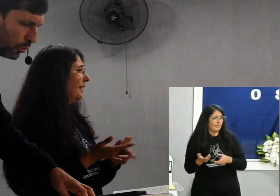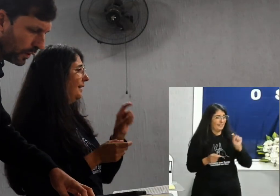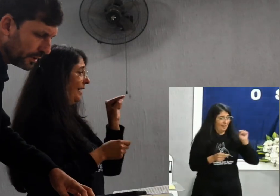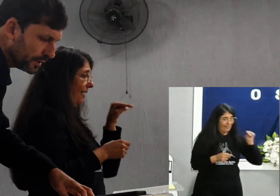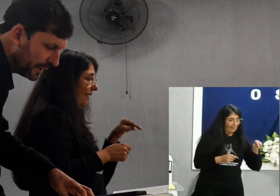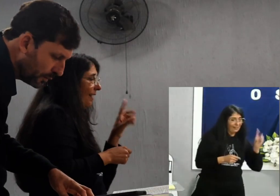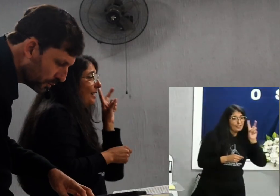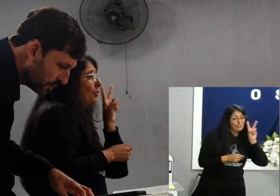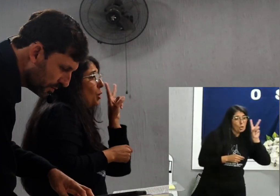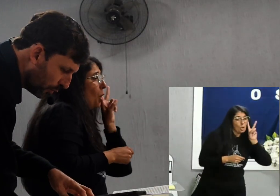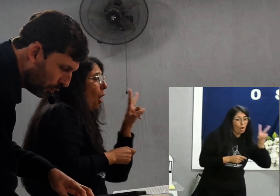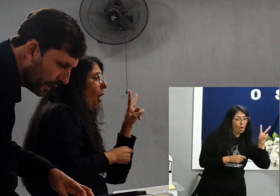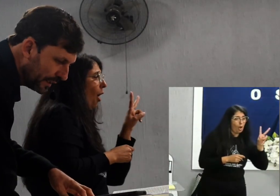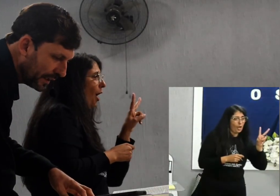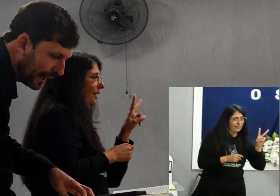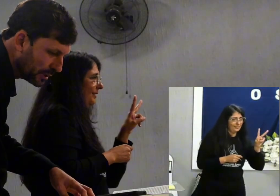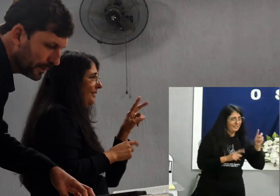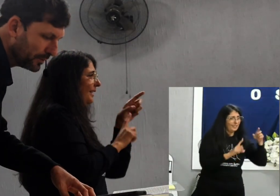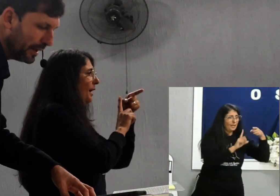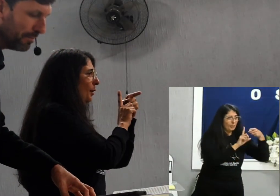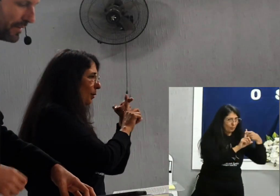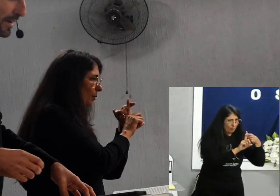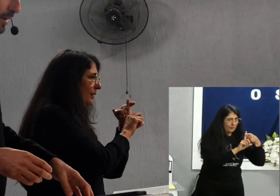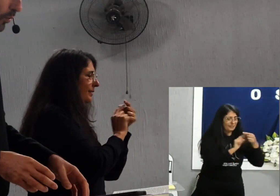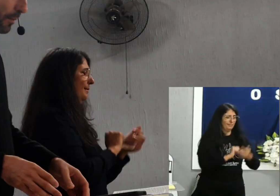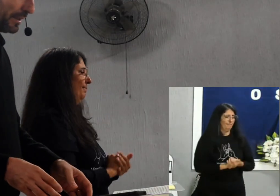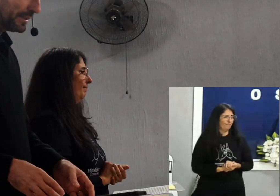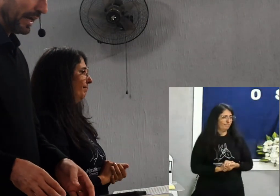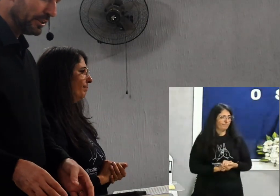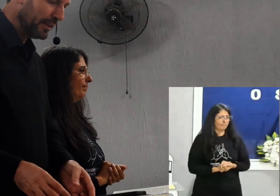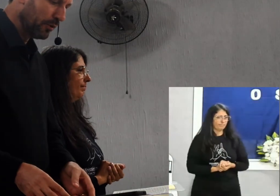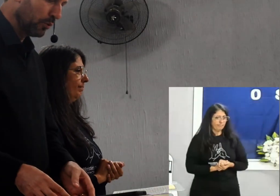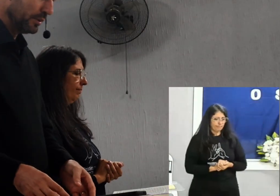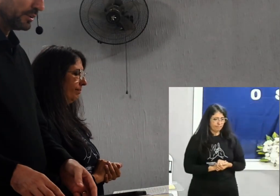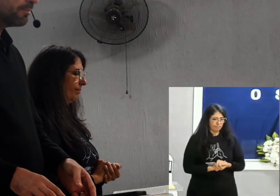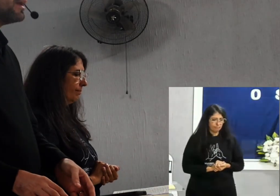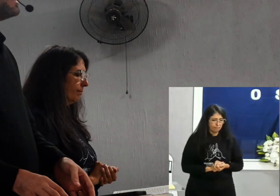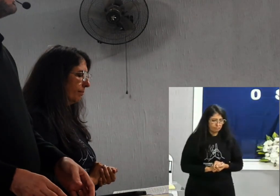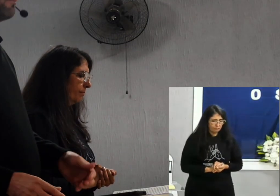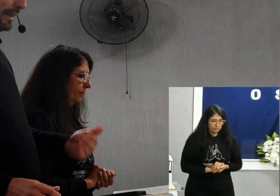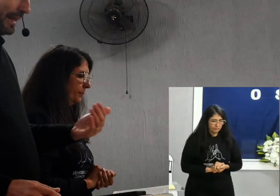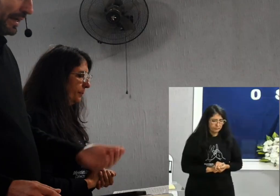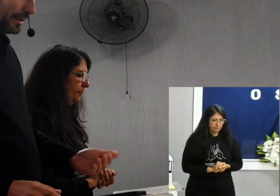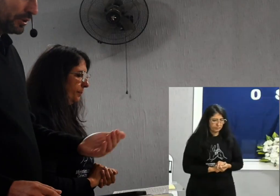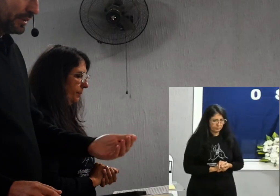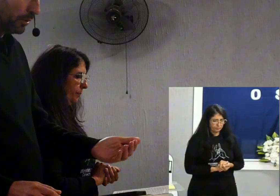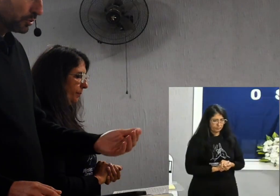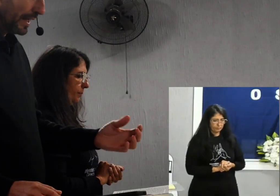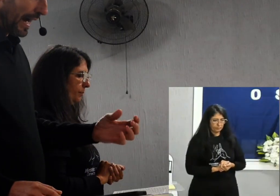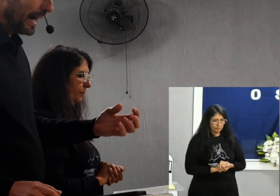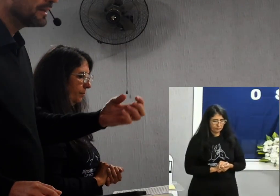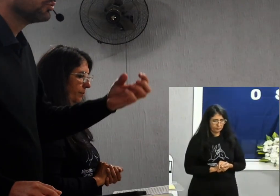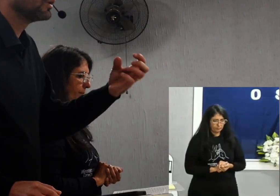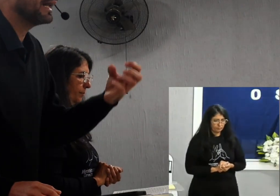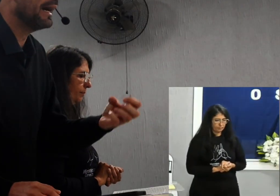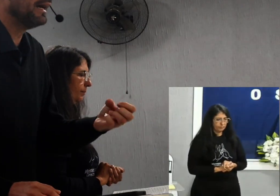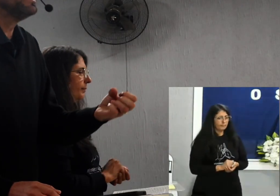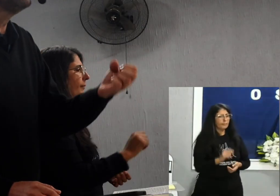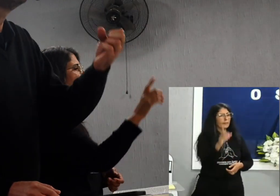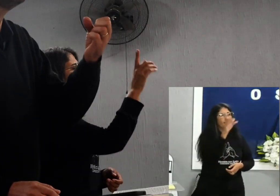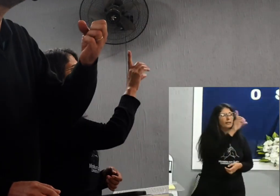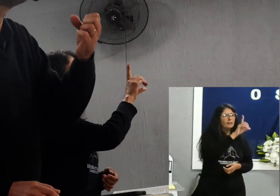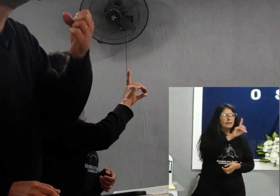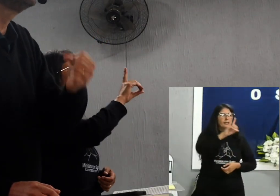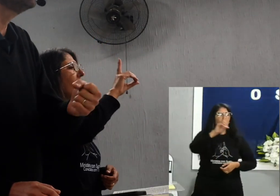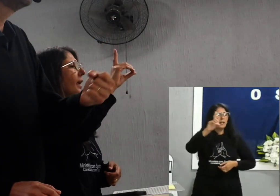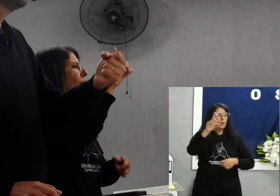Essa loucura de Deus, loucura entre aspas, não é? Com a mensagem da cruz, é a maneira de Deus anular